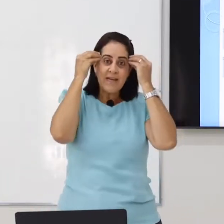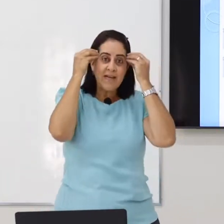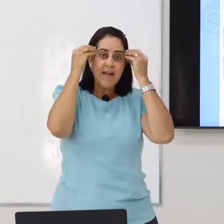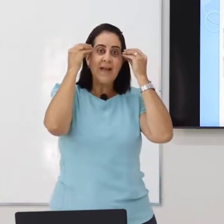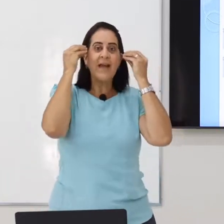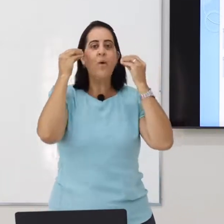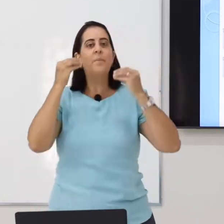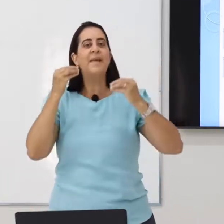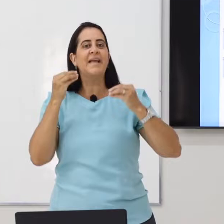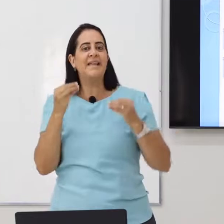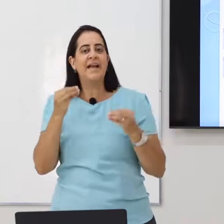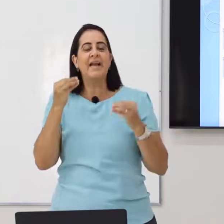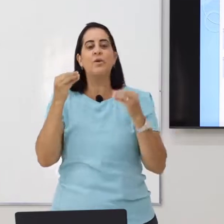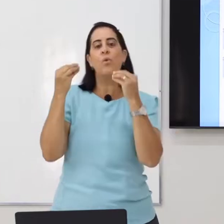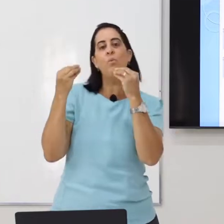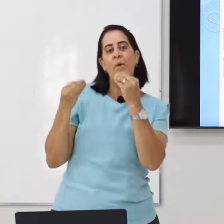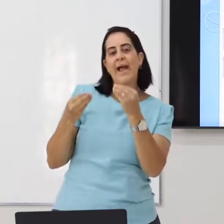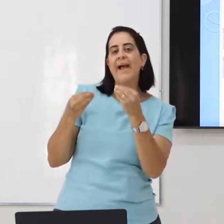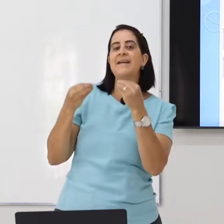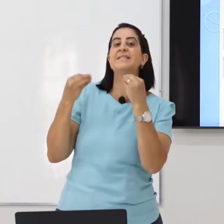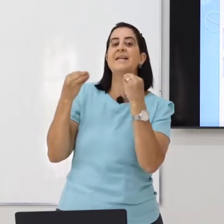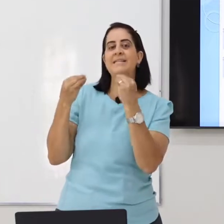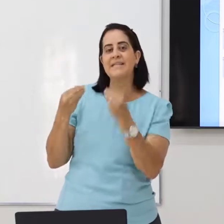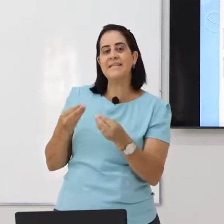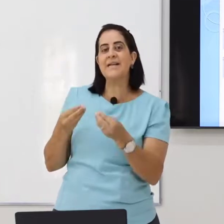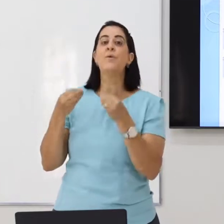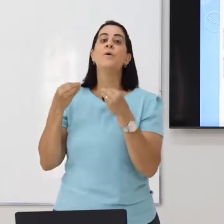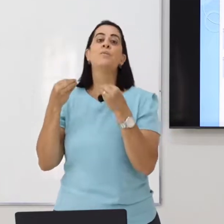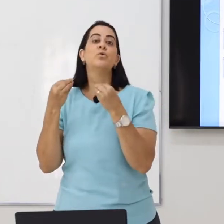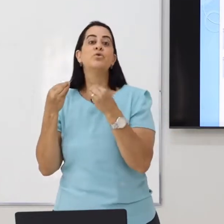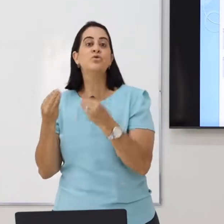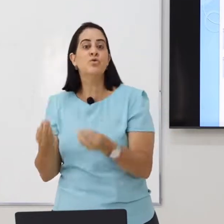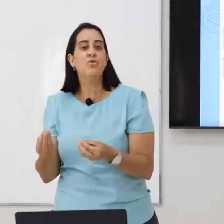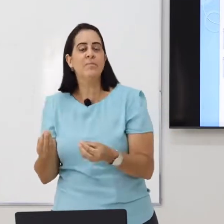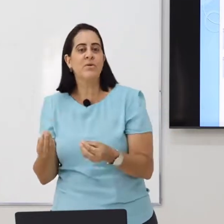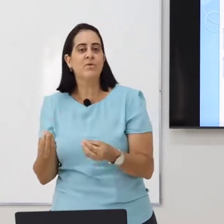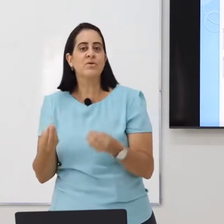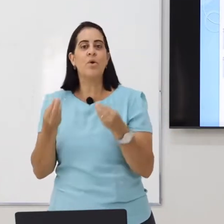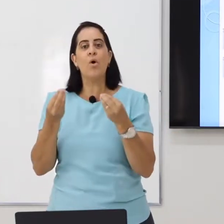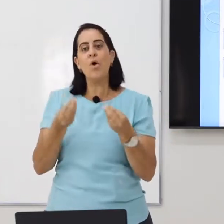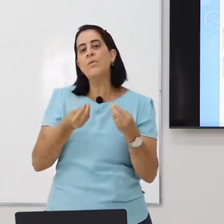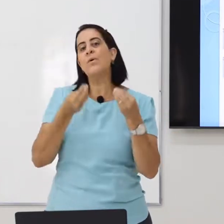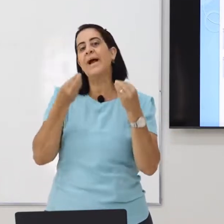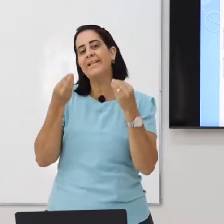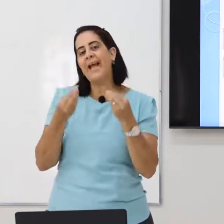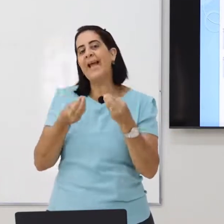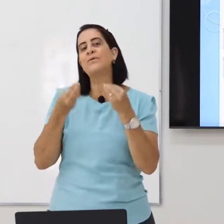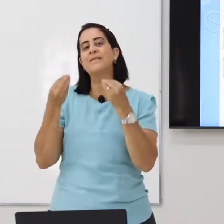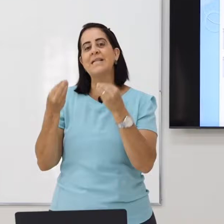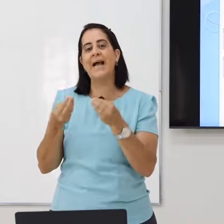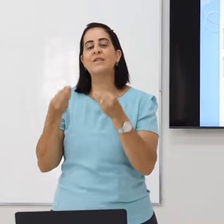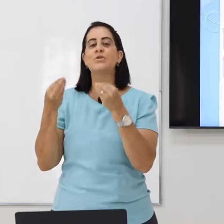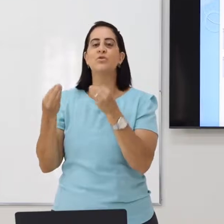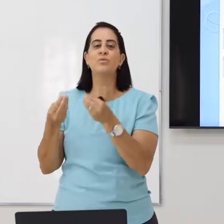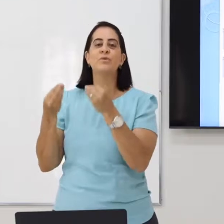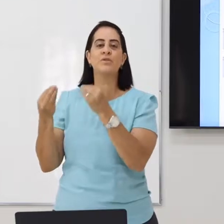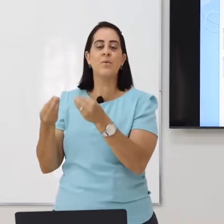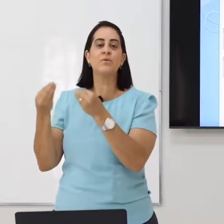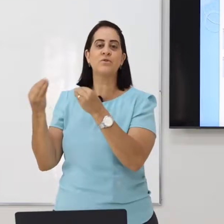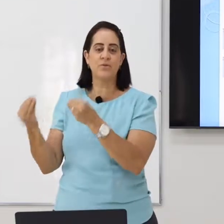consiga compreender como é a sinalização dos números, como a ideia dos sinais dos números são